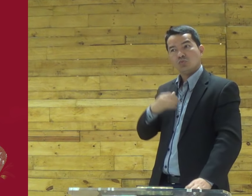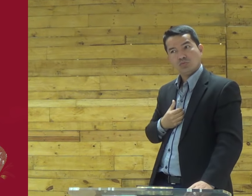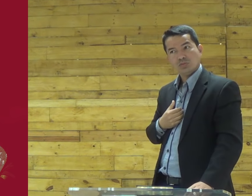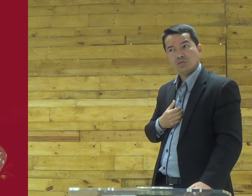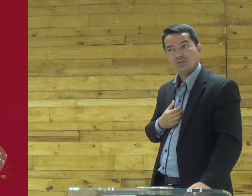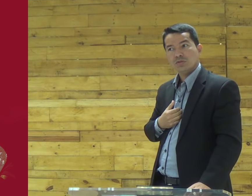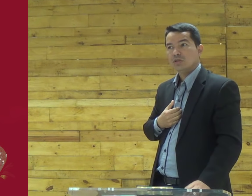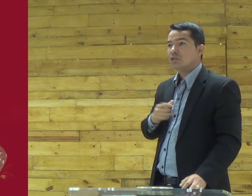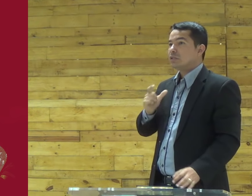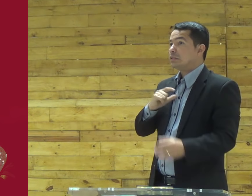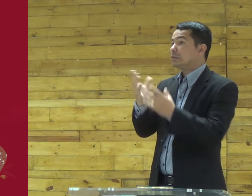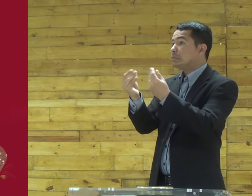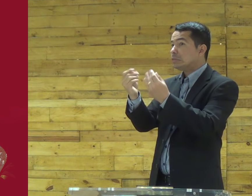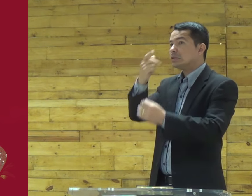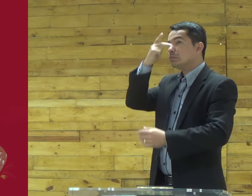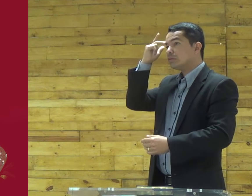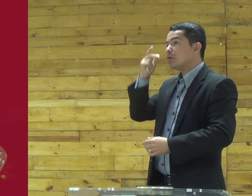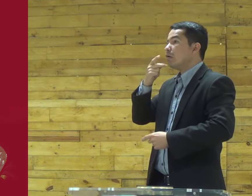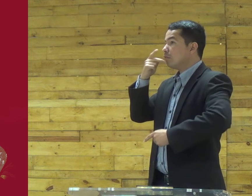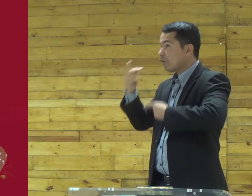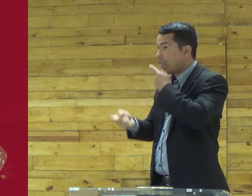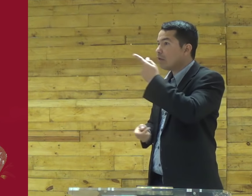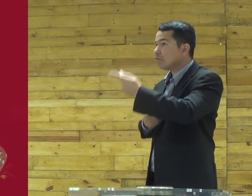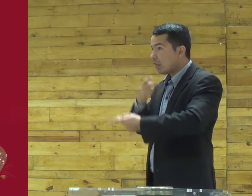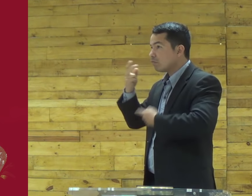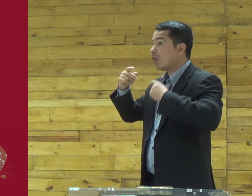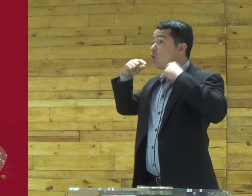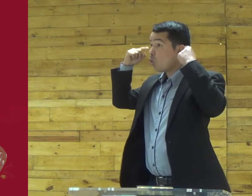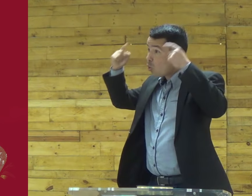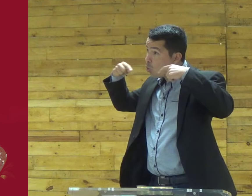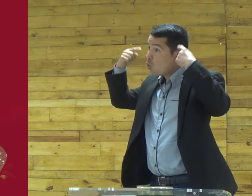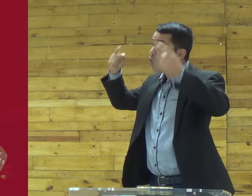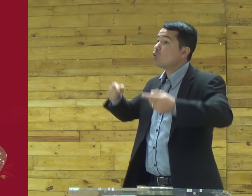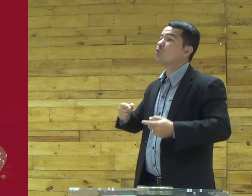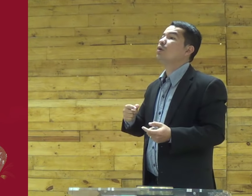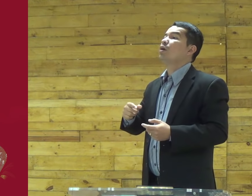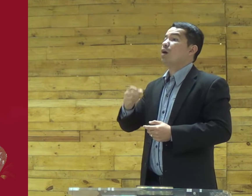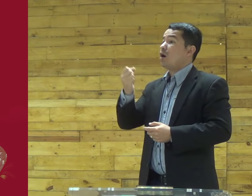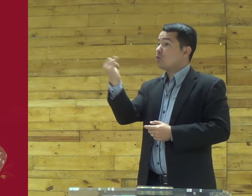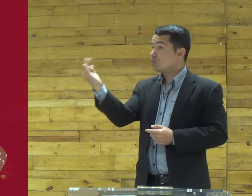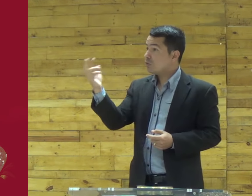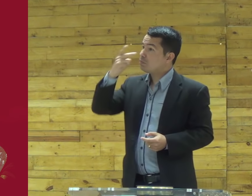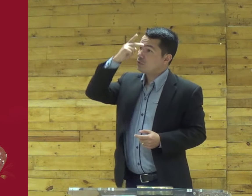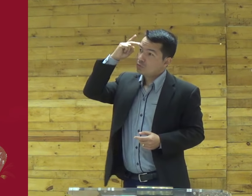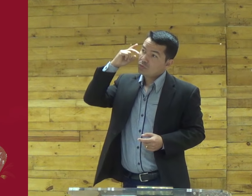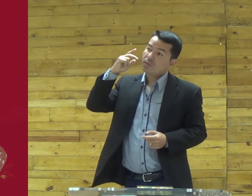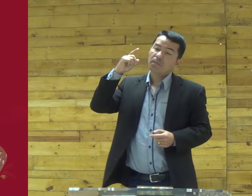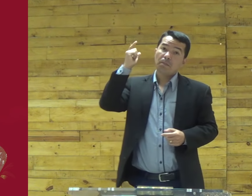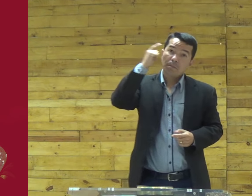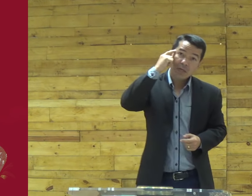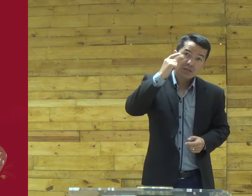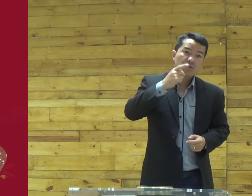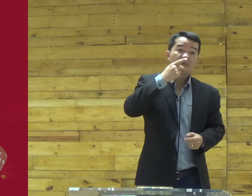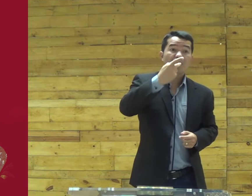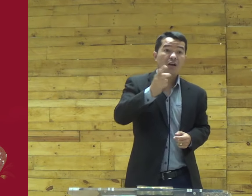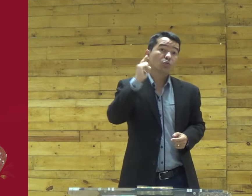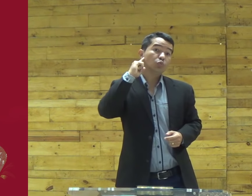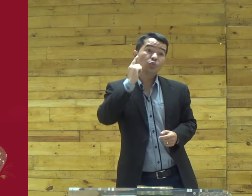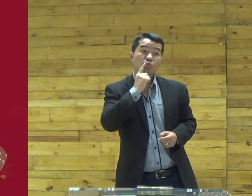também. São palavras pejorativas, né? Muitas pessoas falam. Às vezes costuma ser costume, mas é loucura. Tem gente que